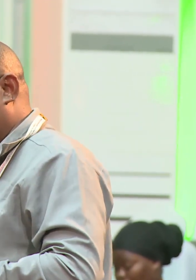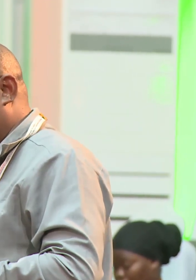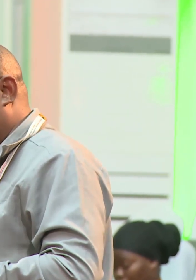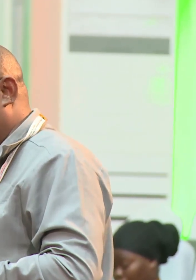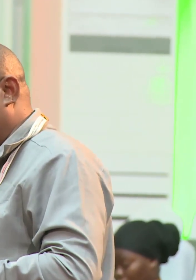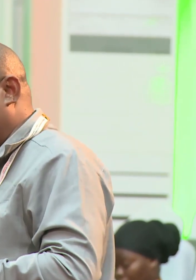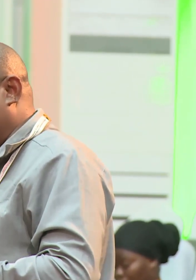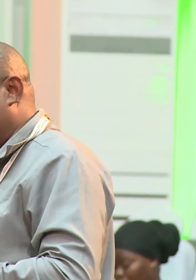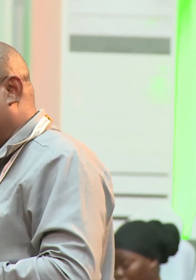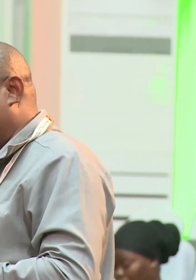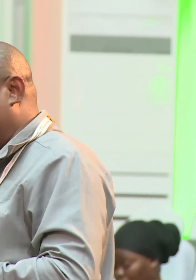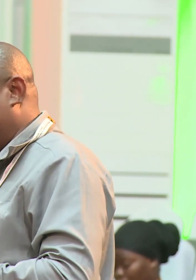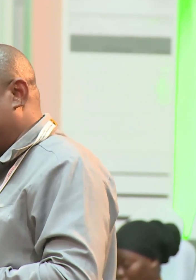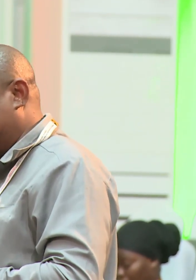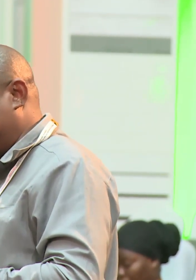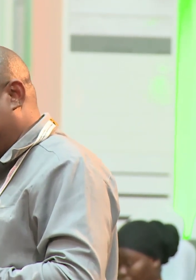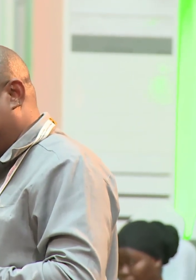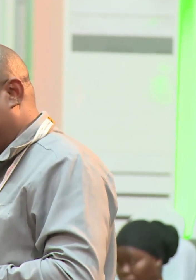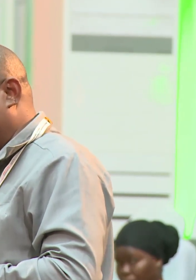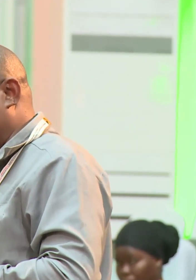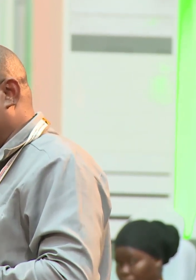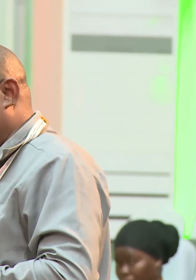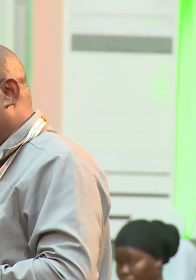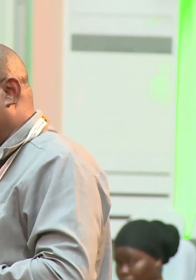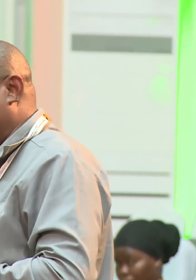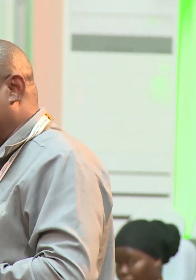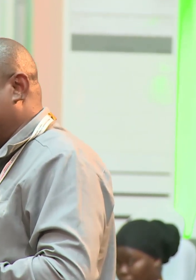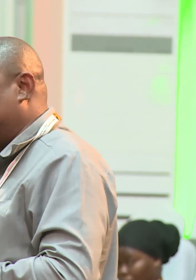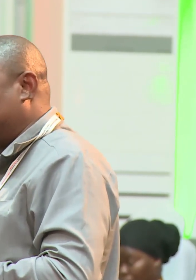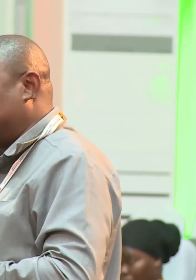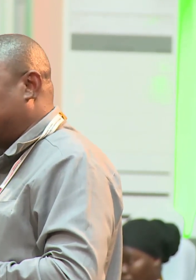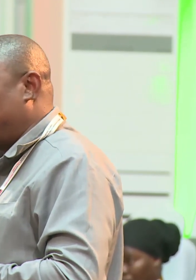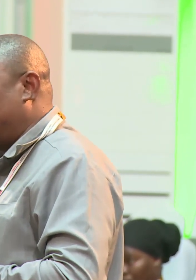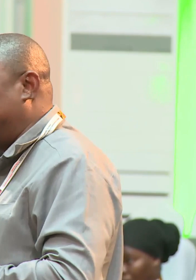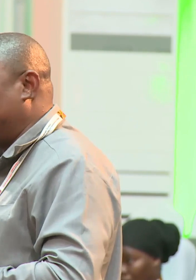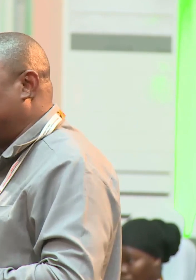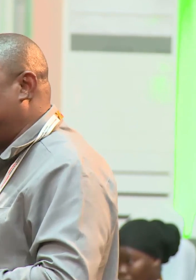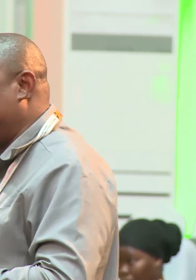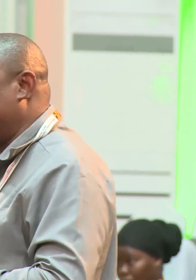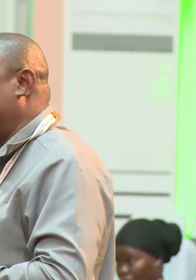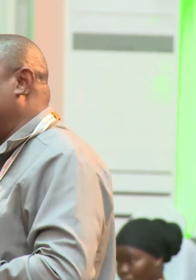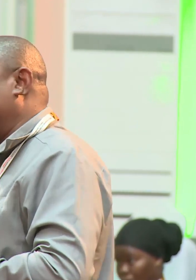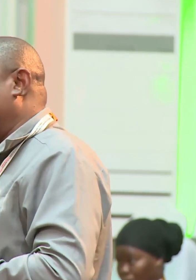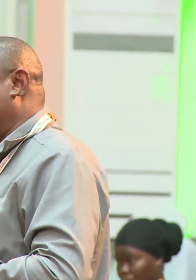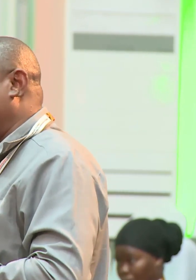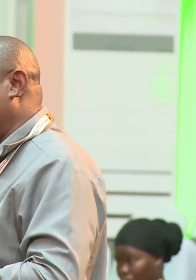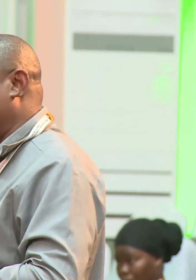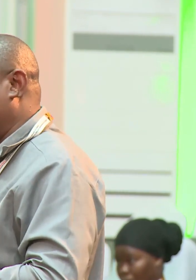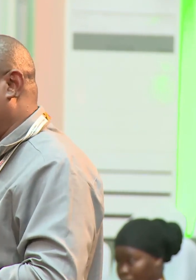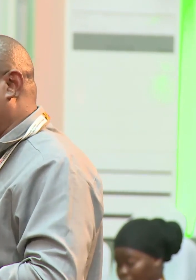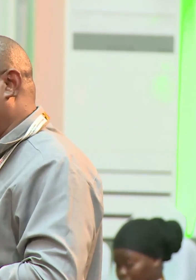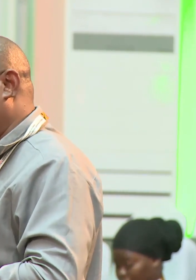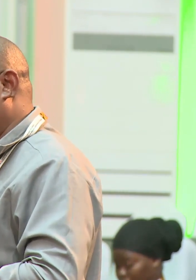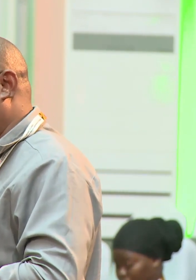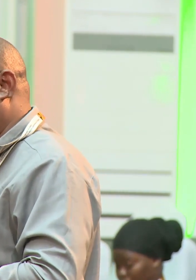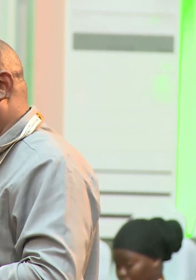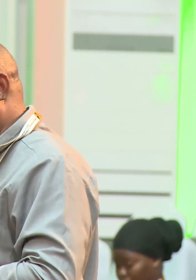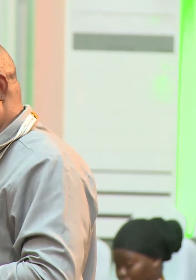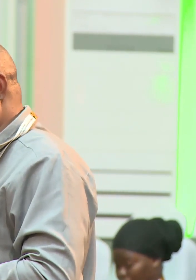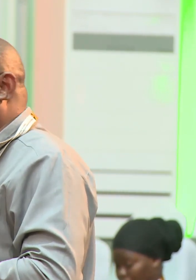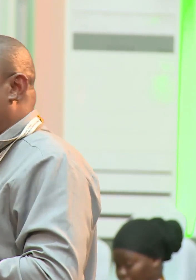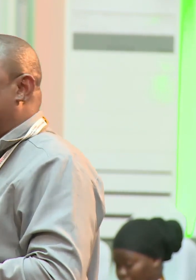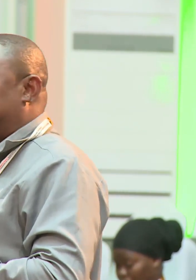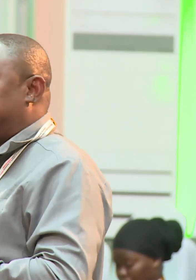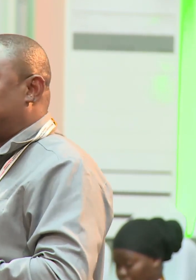Dr John par rapport au HPV, je voudrais lui demander de faire